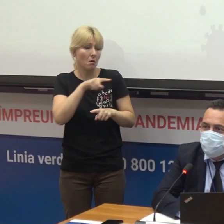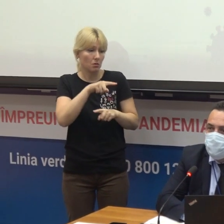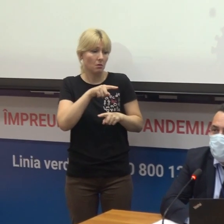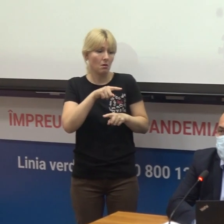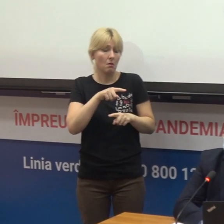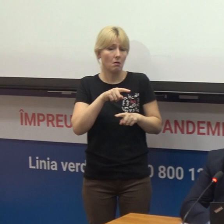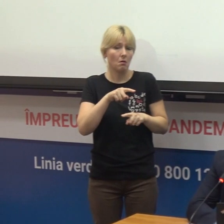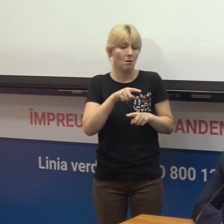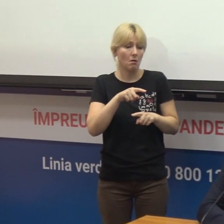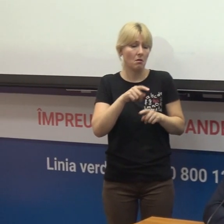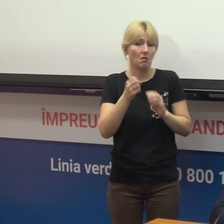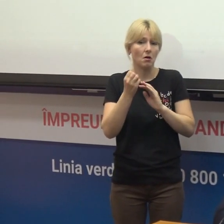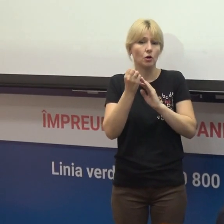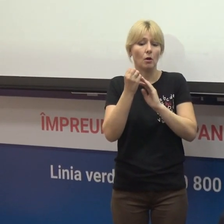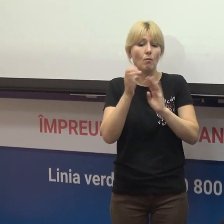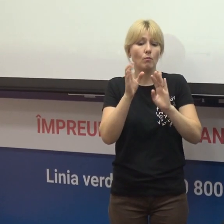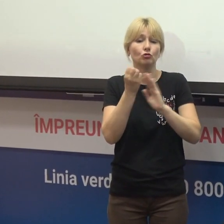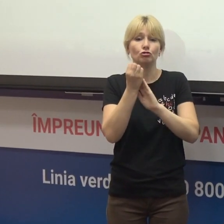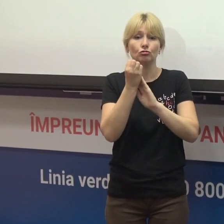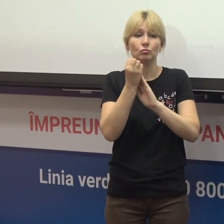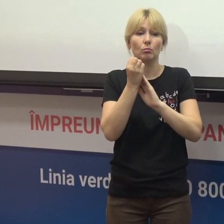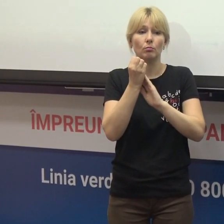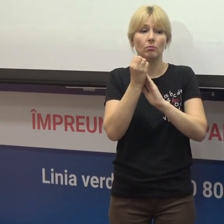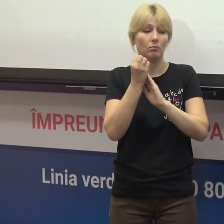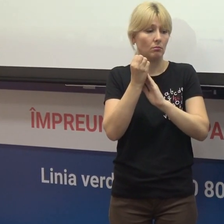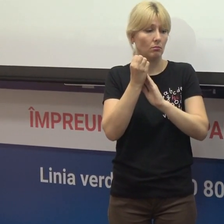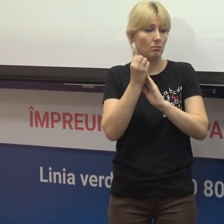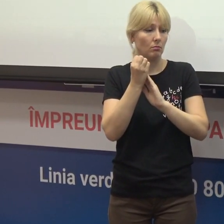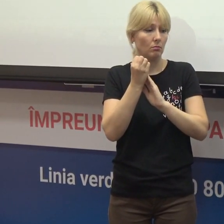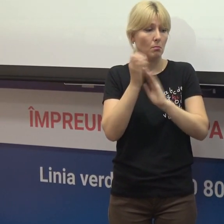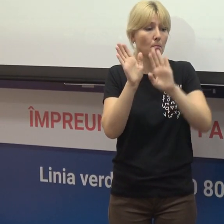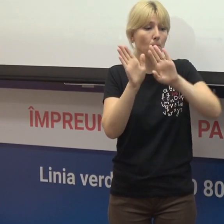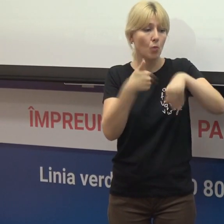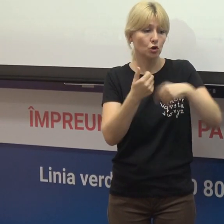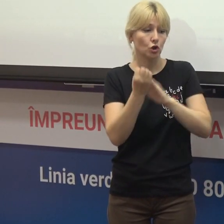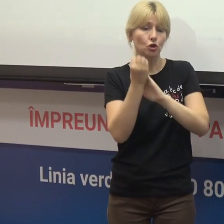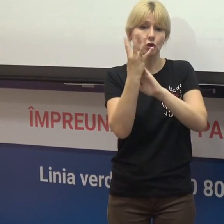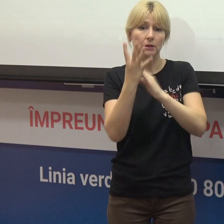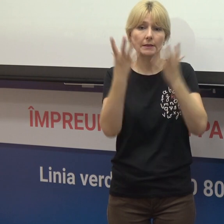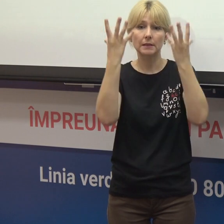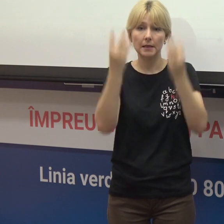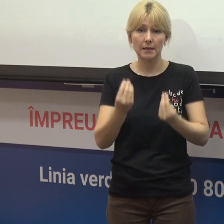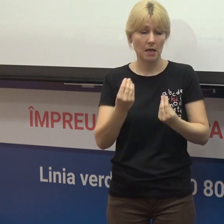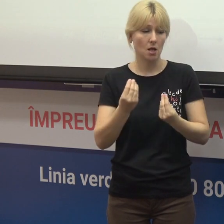valabile la 14 zi după încheierea, deci acelui